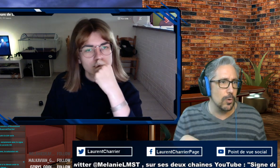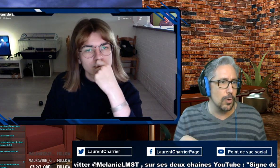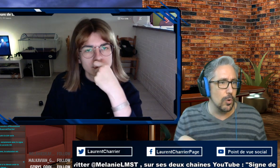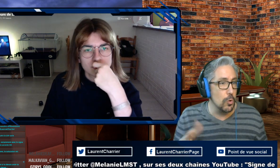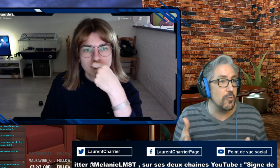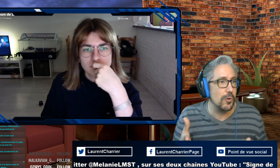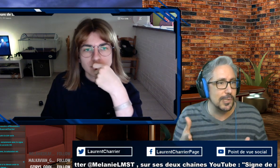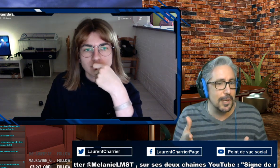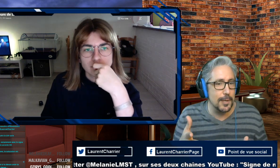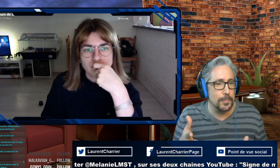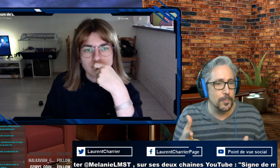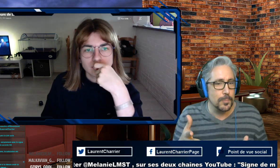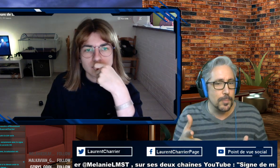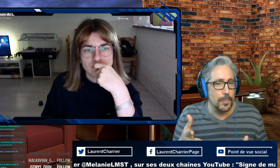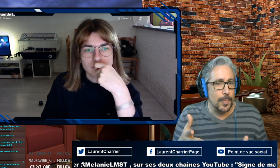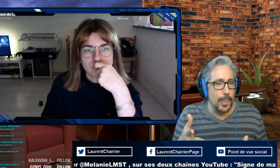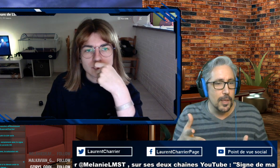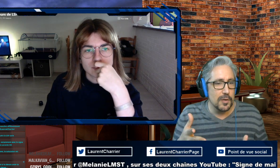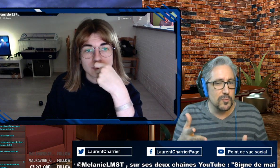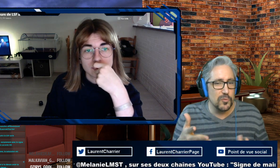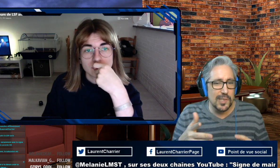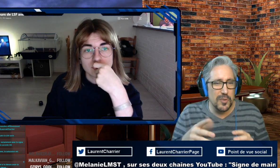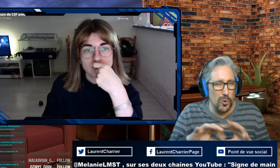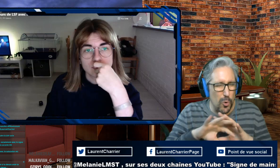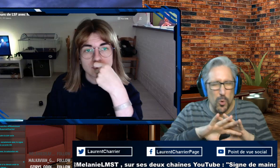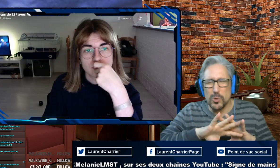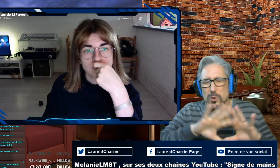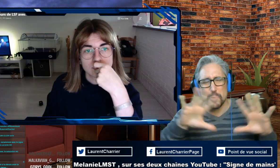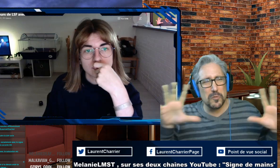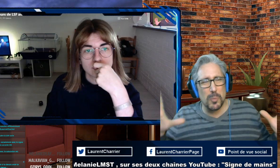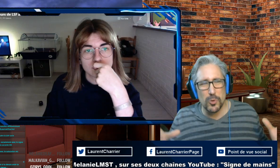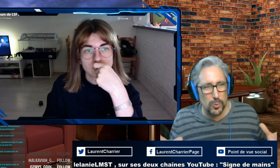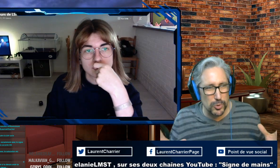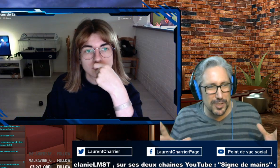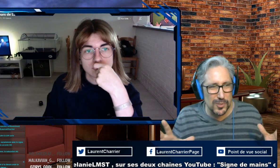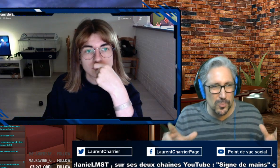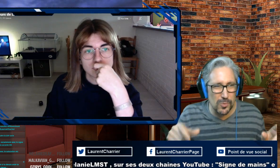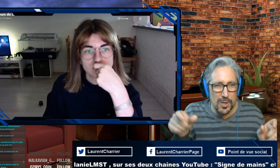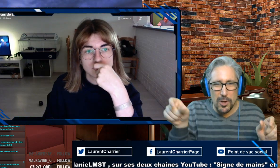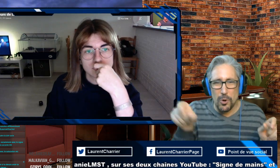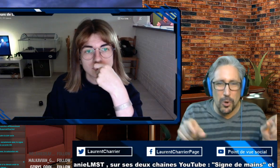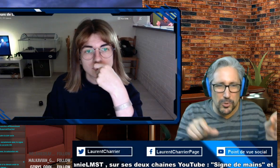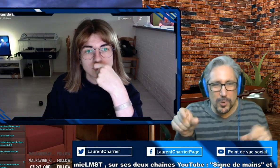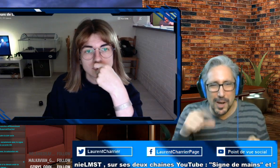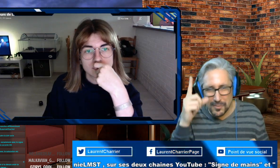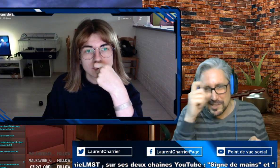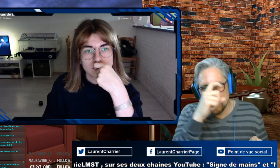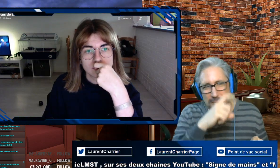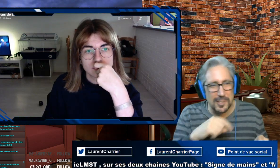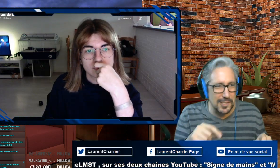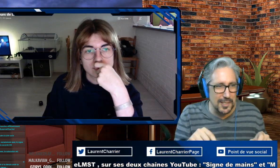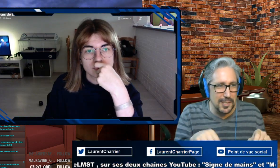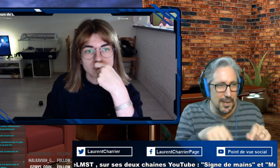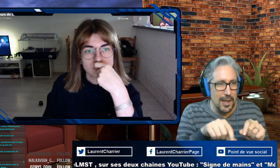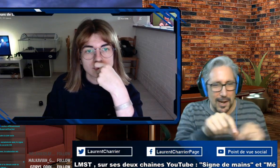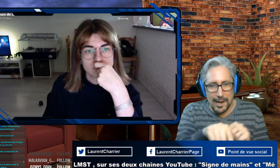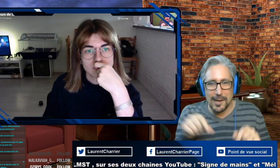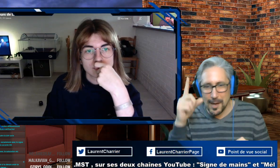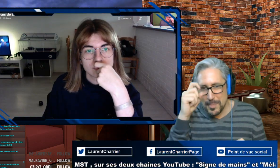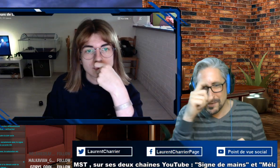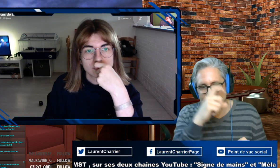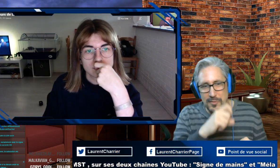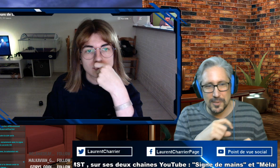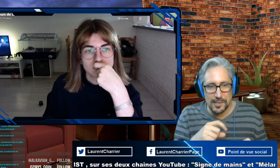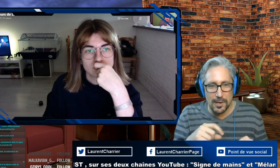pourquoi le français, vous avez autant de verbes de conjugaison, l'orthographe c'est difficile,